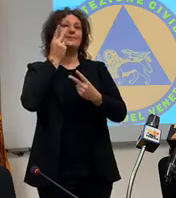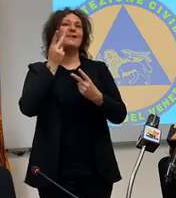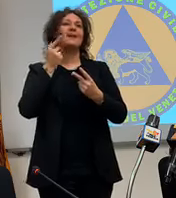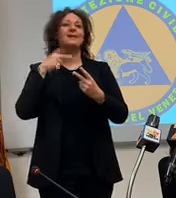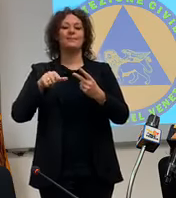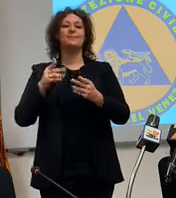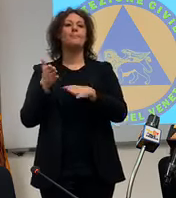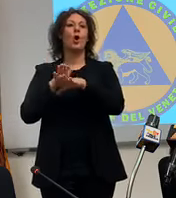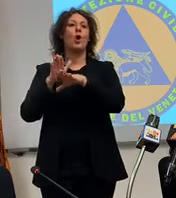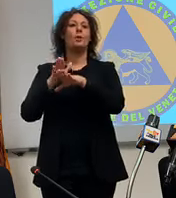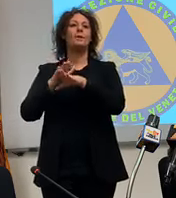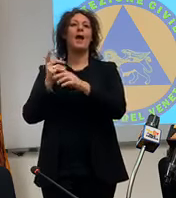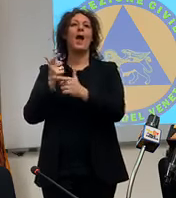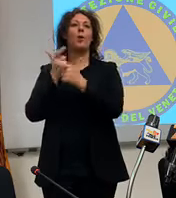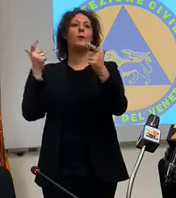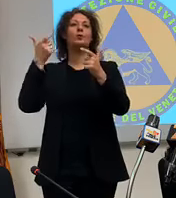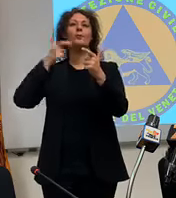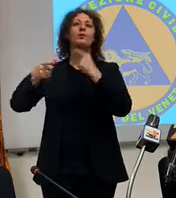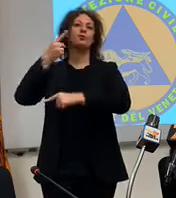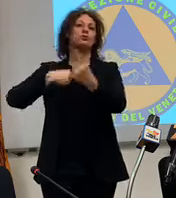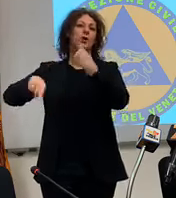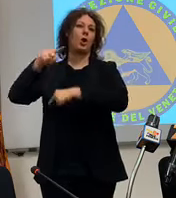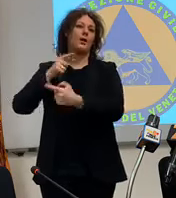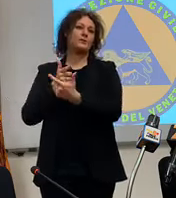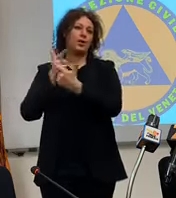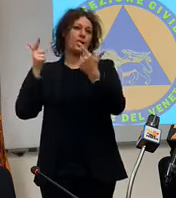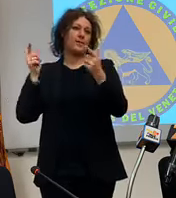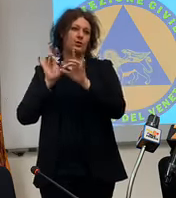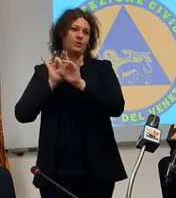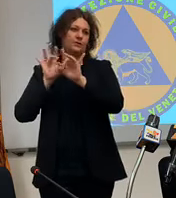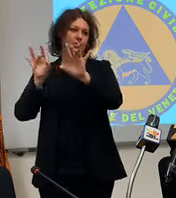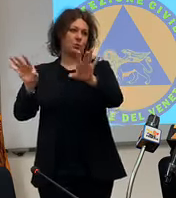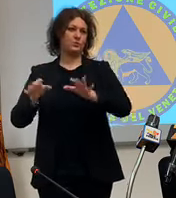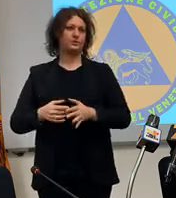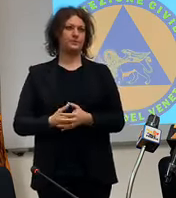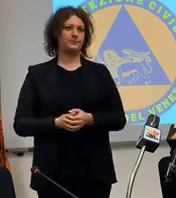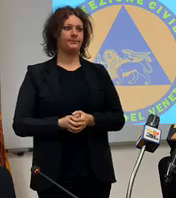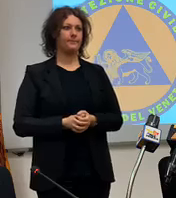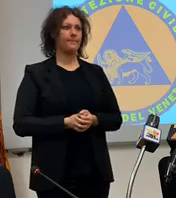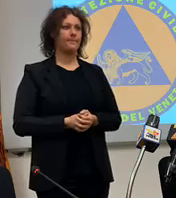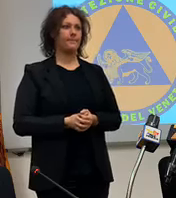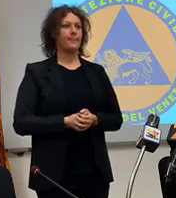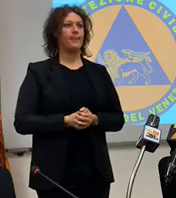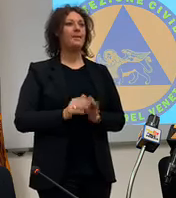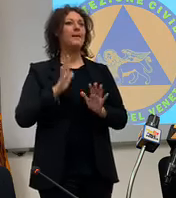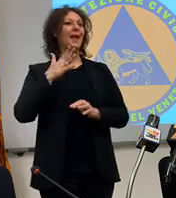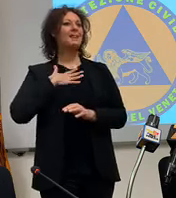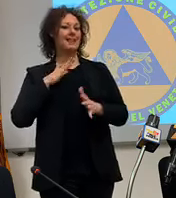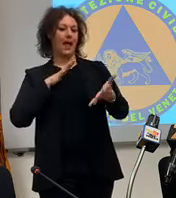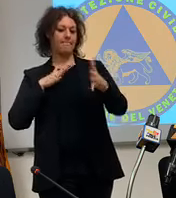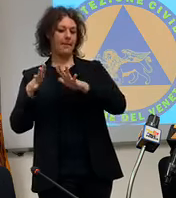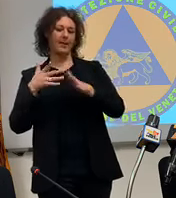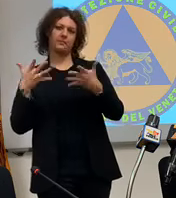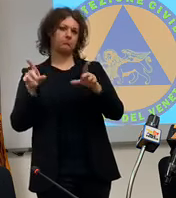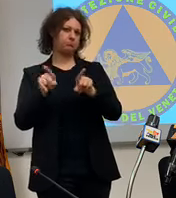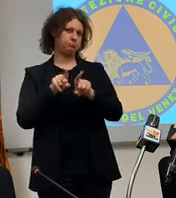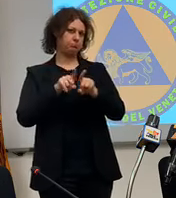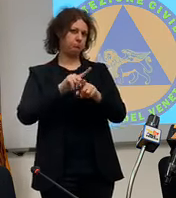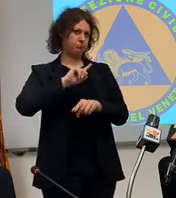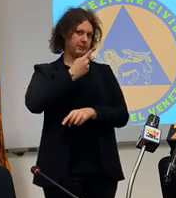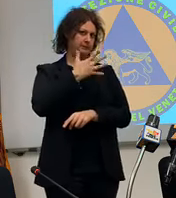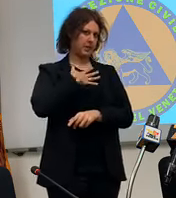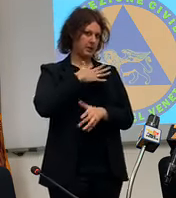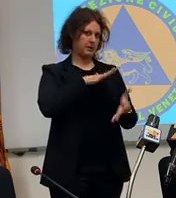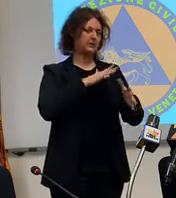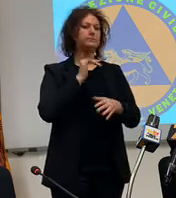circolazione del virus purtroppo E coincide sostanzialmente con la media della della prima Ondata Sì invece sulle case